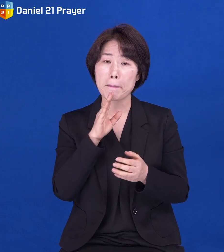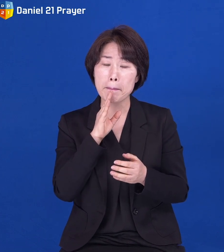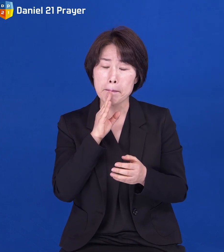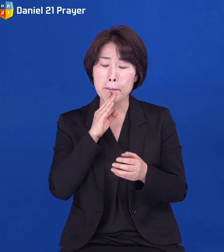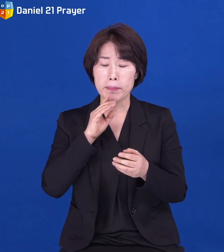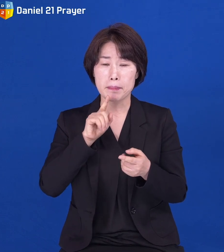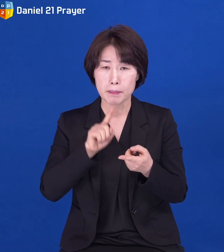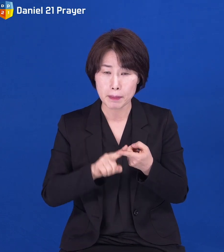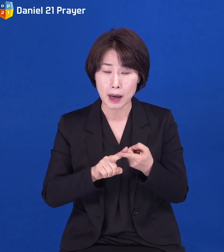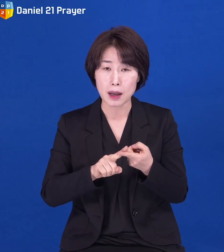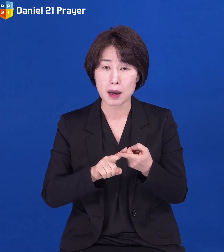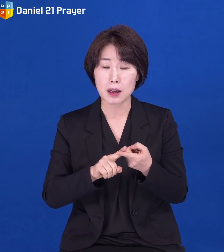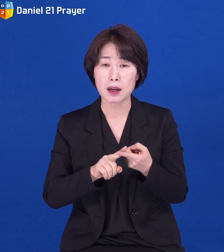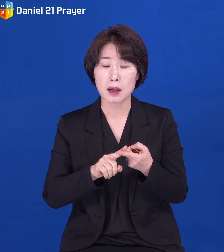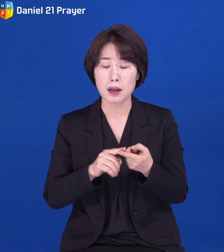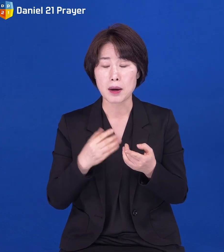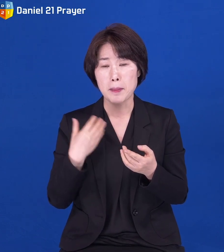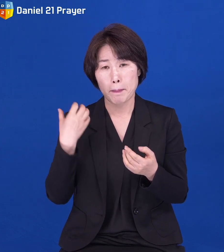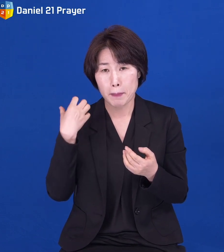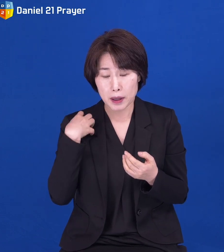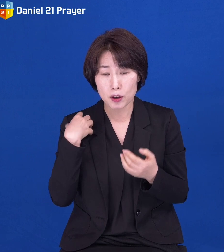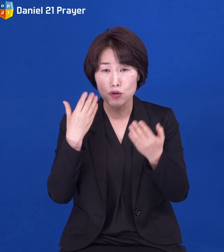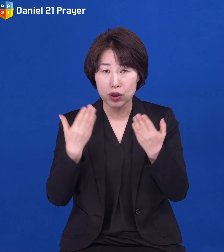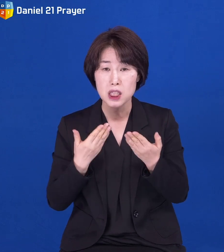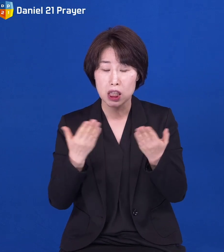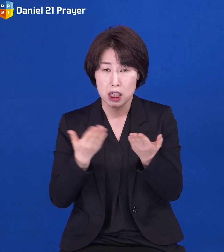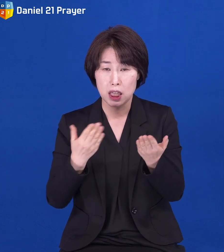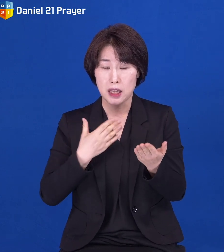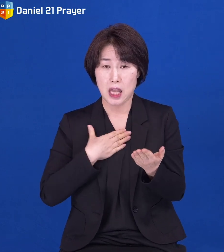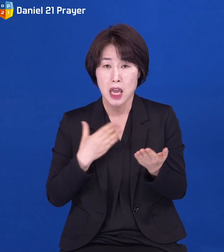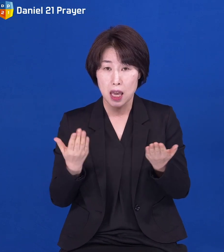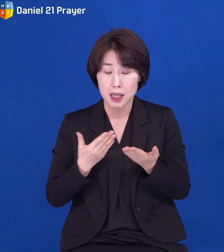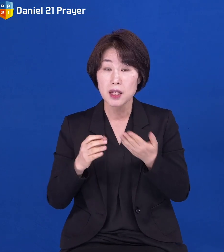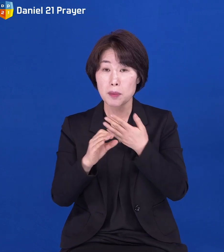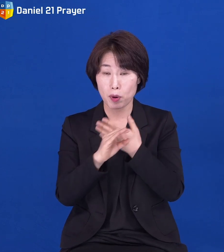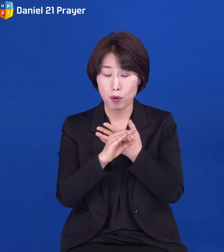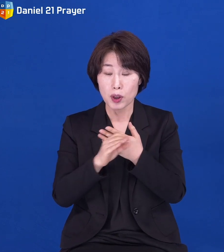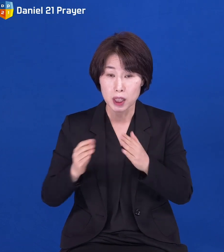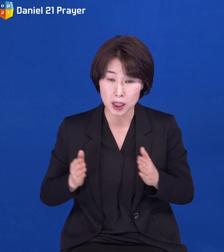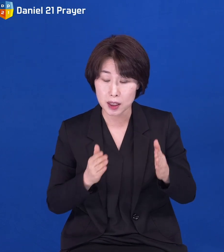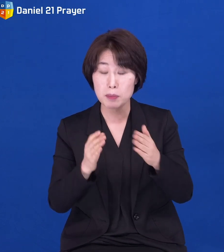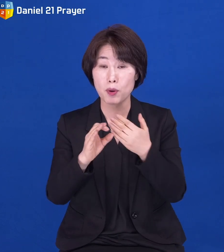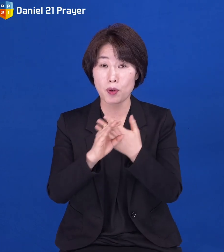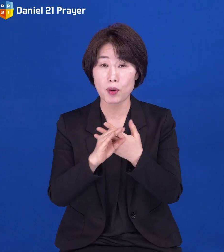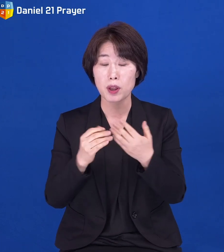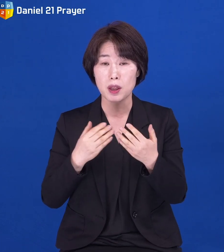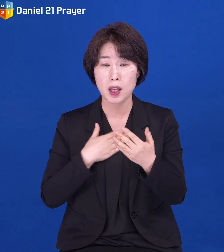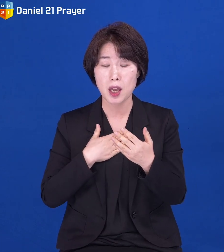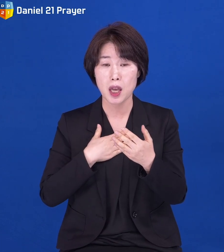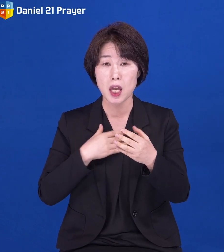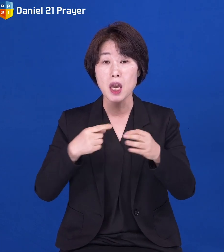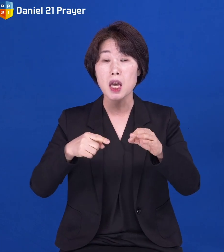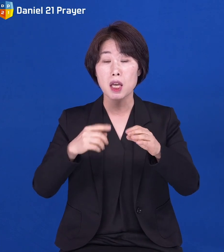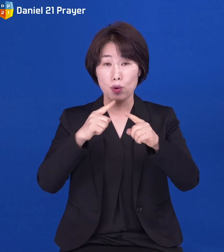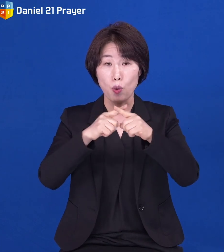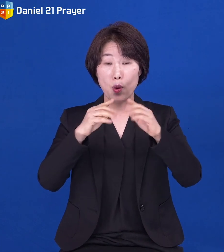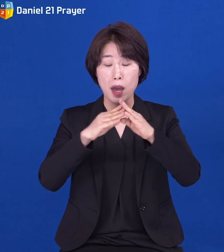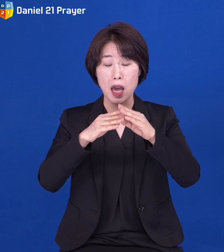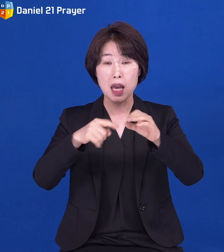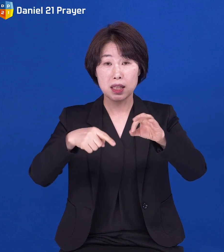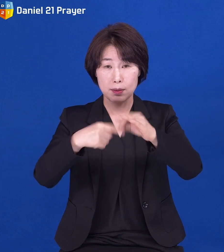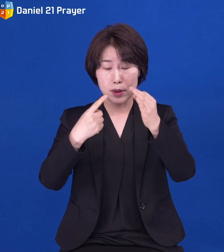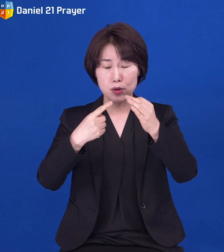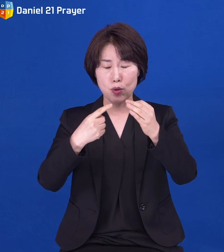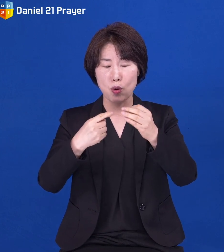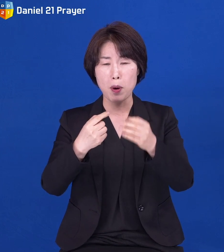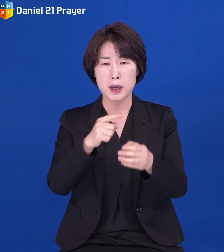어떤 일을 통해서든 못하게 해주시고 만약에 정말 이게 제 길이라면은 우리 교회에서 11조원금 제일 많이 하는 사람이 되게 해주세요라고 기도를